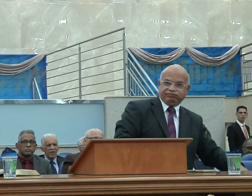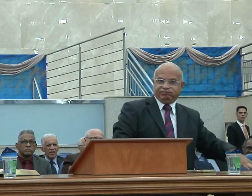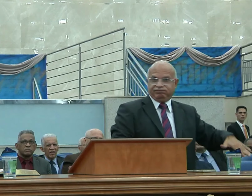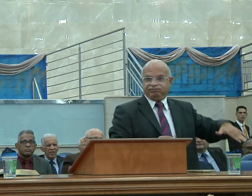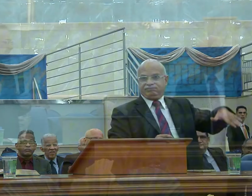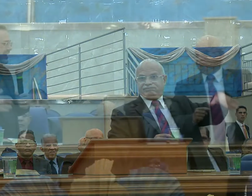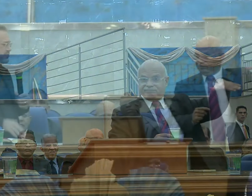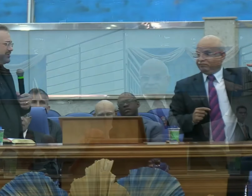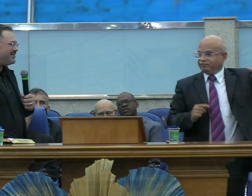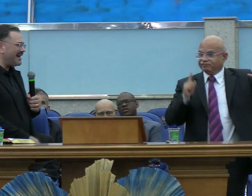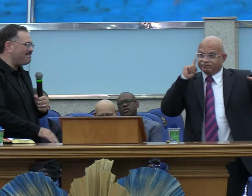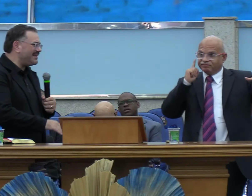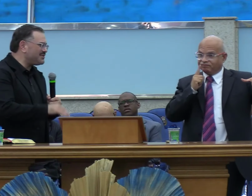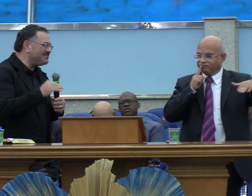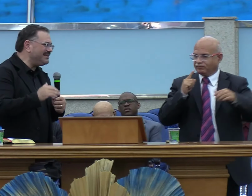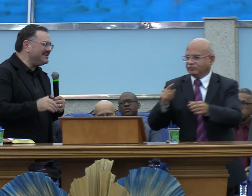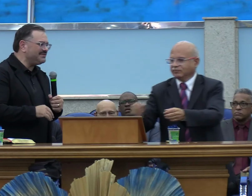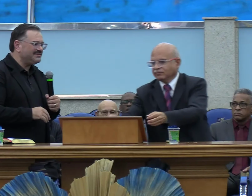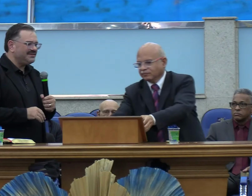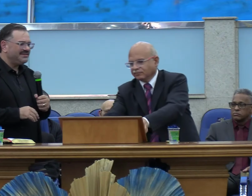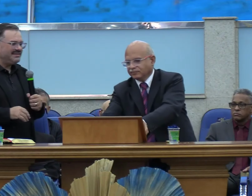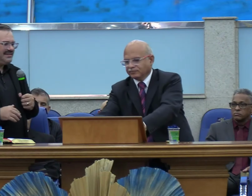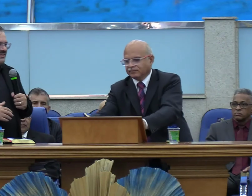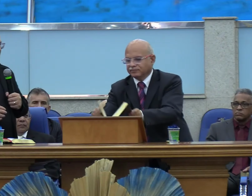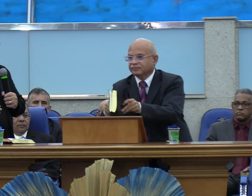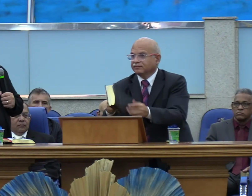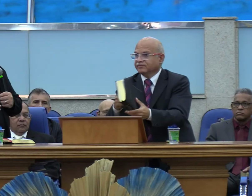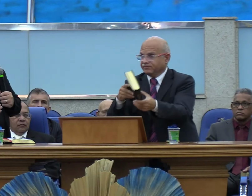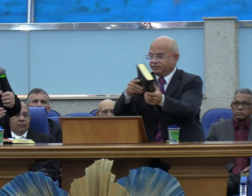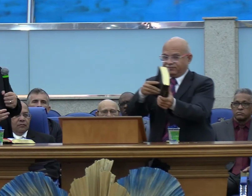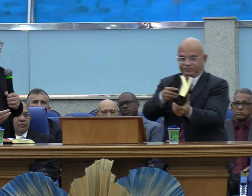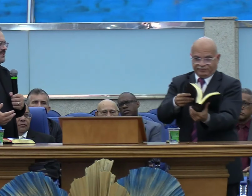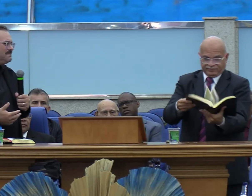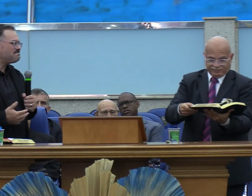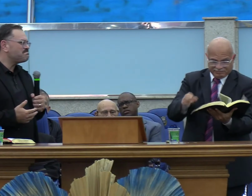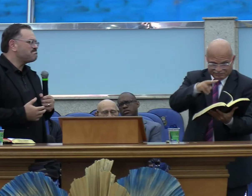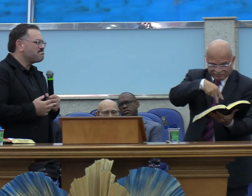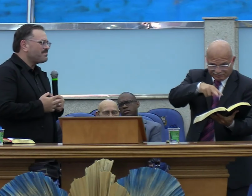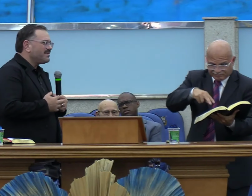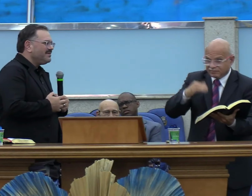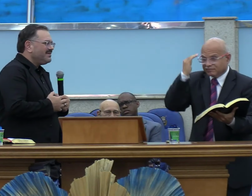Há muito tempo atrás, quando eu era apenas um menino, eu nasci surdo.